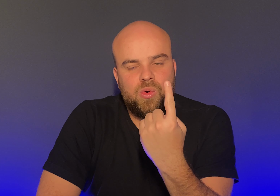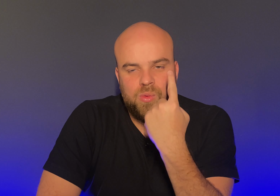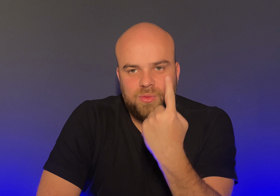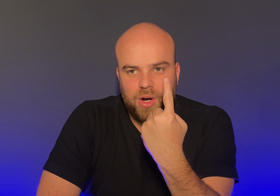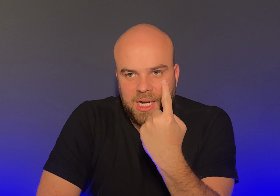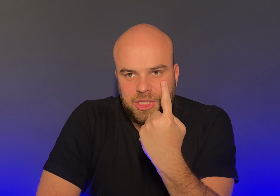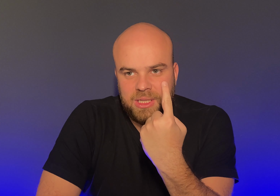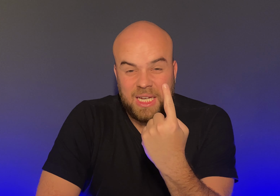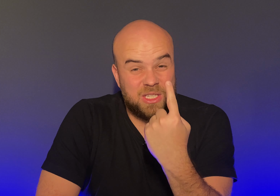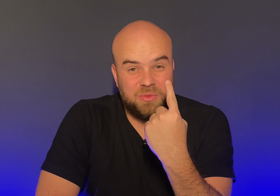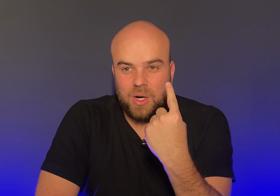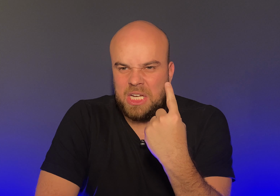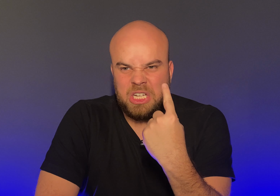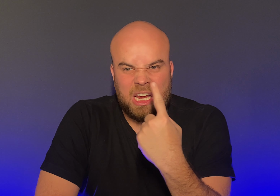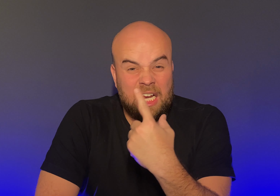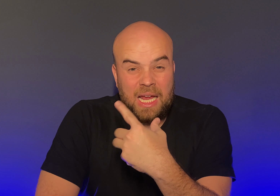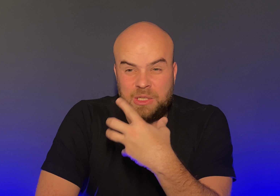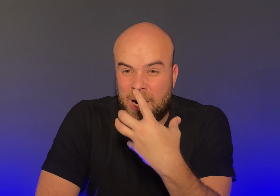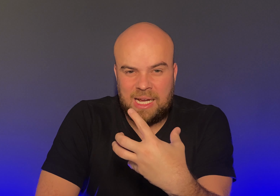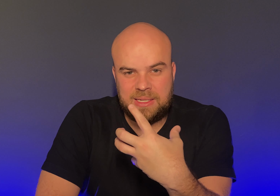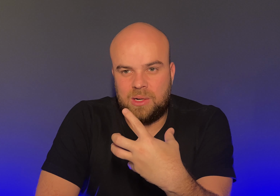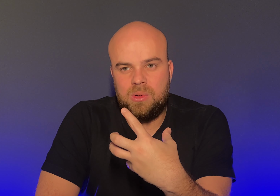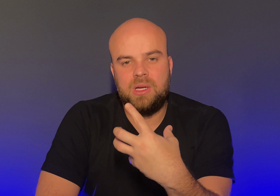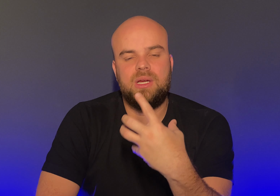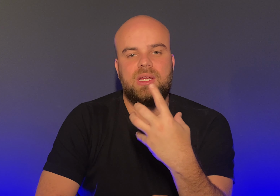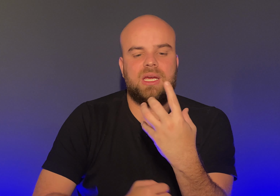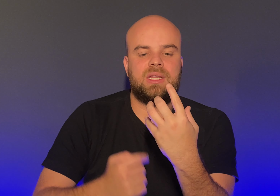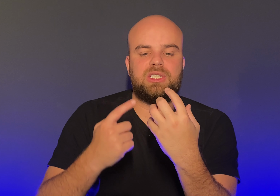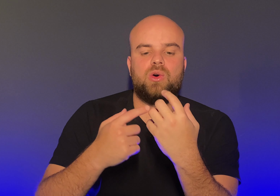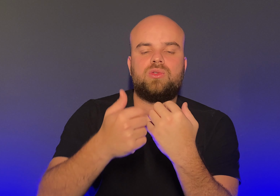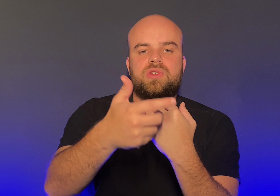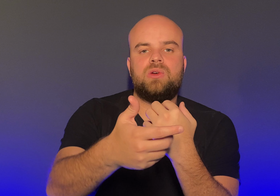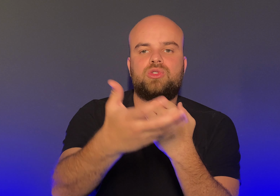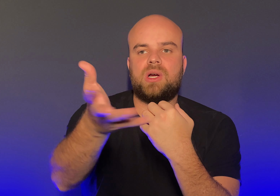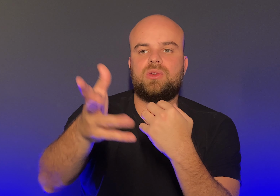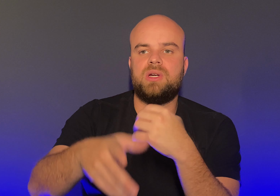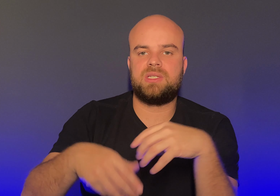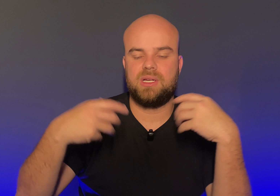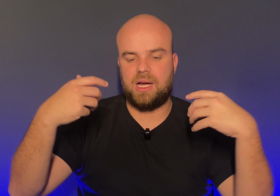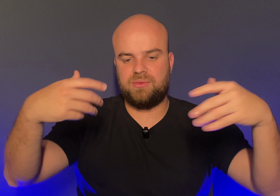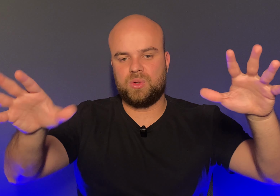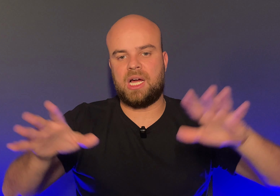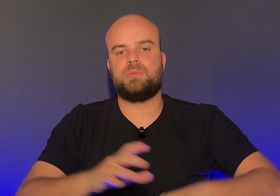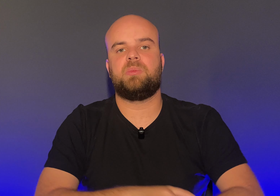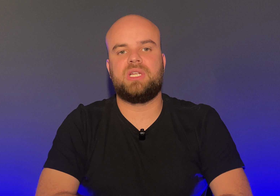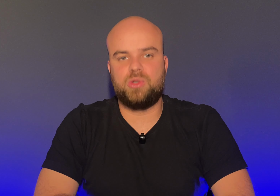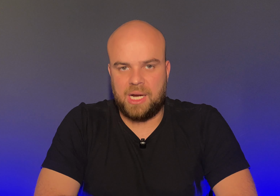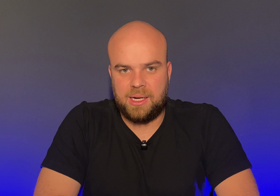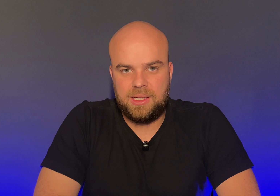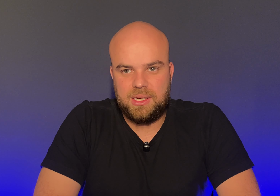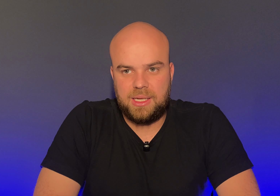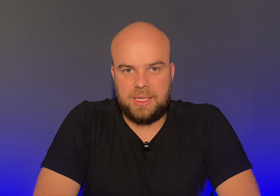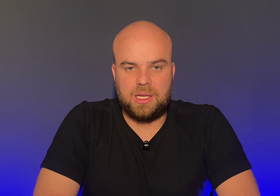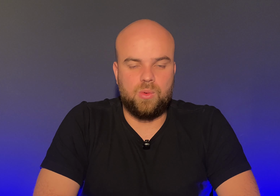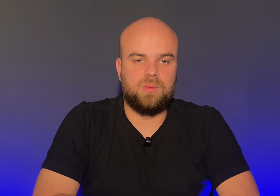jogam com um volante esse volante é aquele cara de marcação e que deixa outros cinco jogadores a vontade para poder jogar então